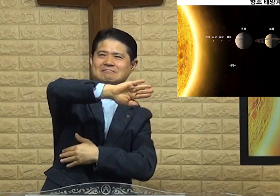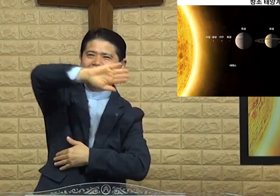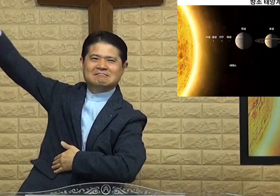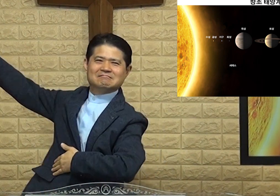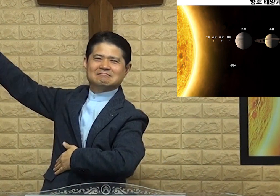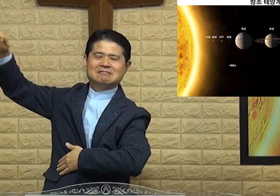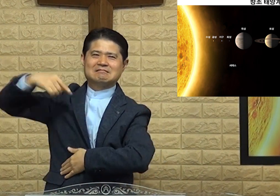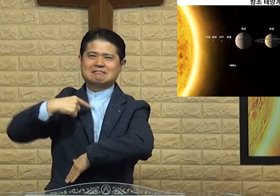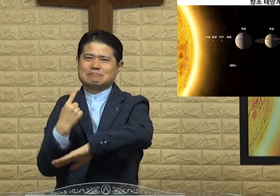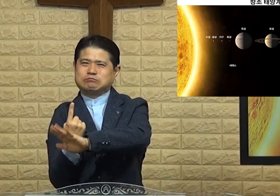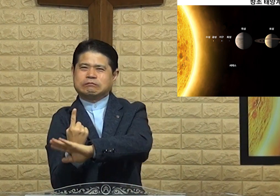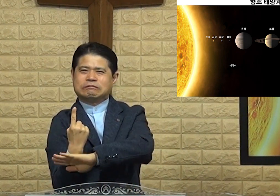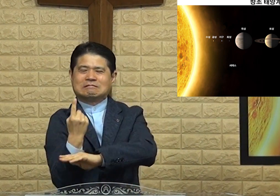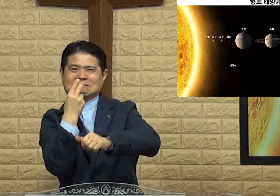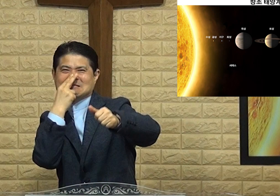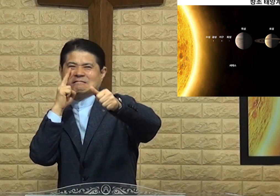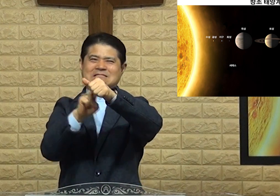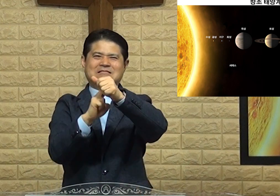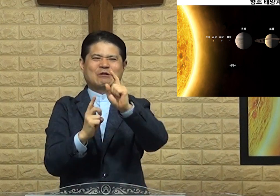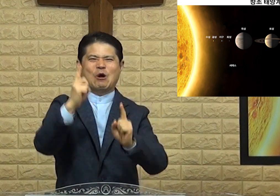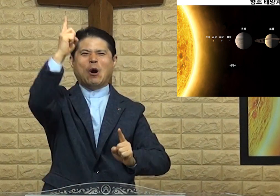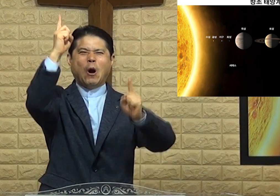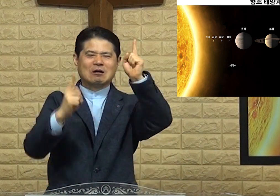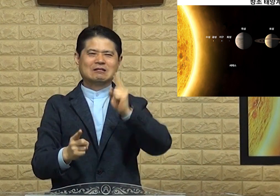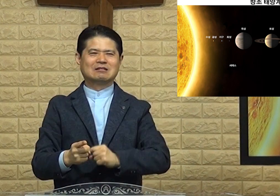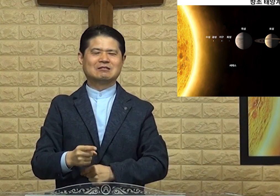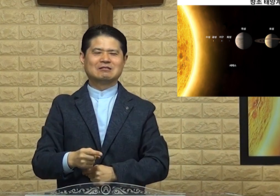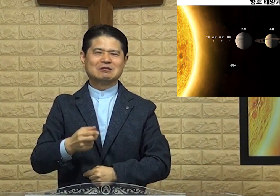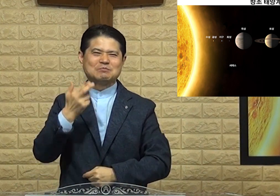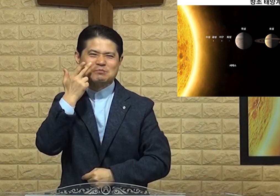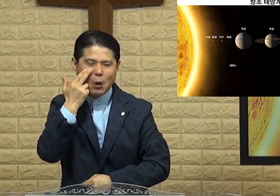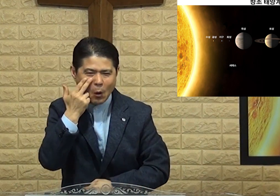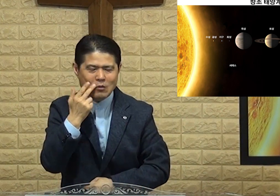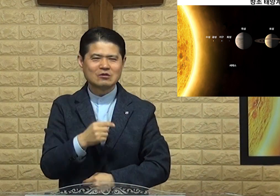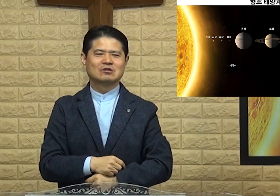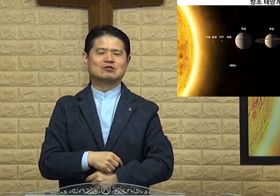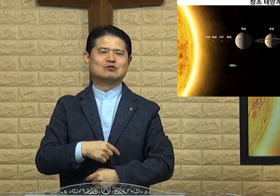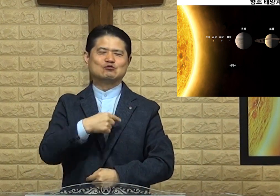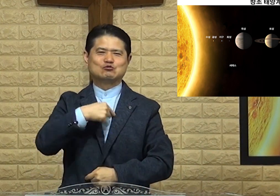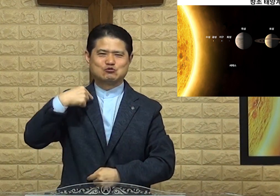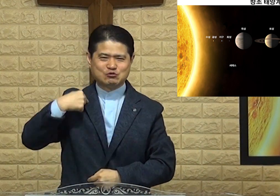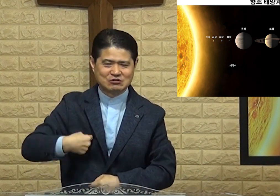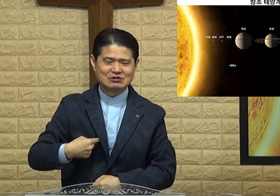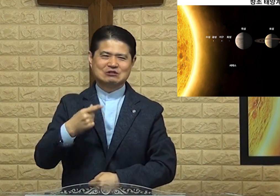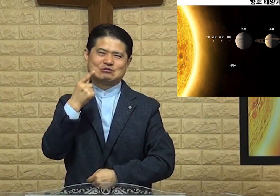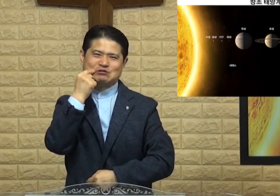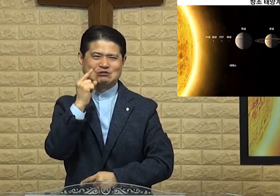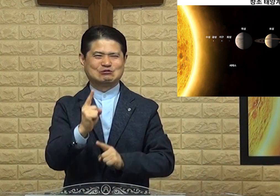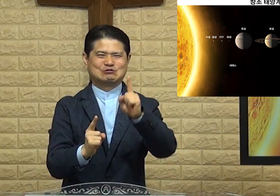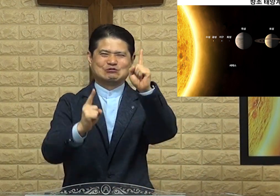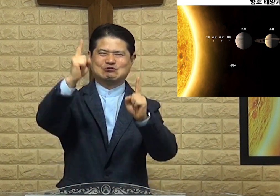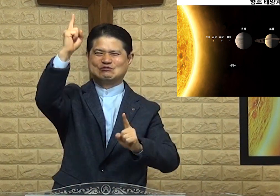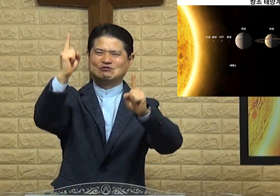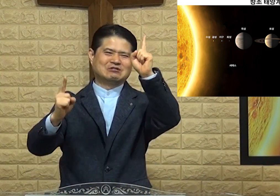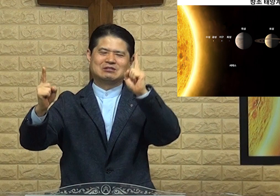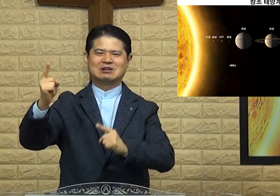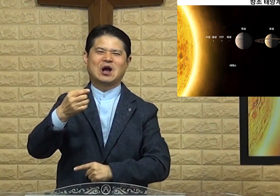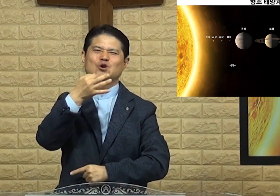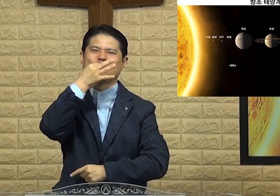있고 그것이 또 우리가 쌓아 올리고 하는 것이 아버지를 도전하면서 미국과 중국, 일본 등이 다